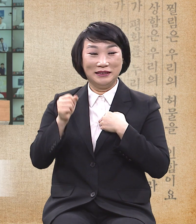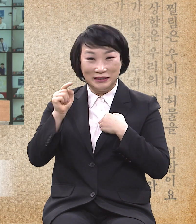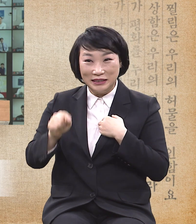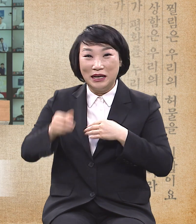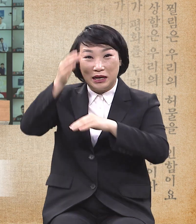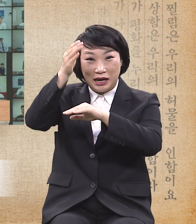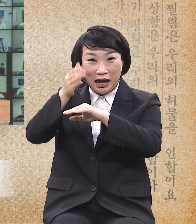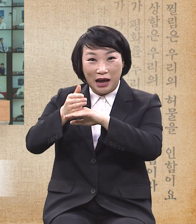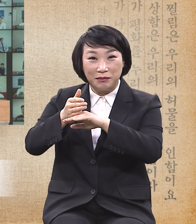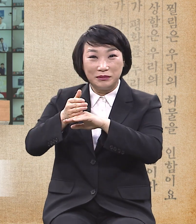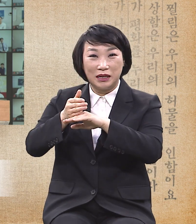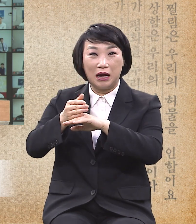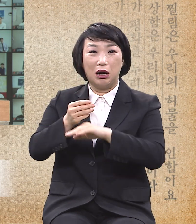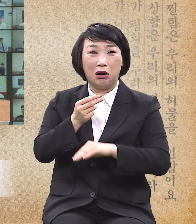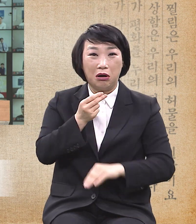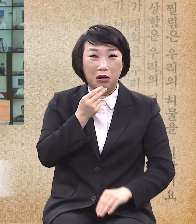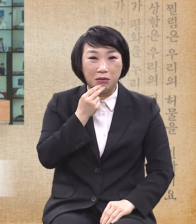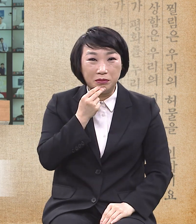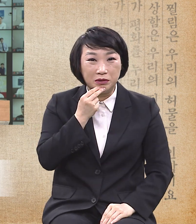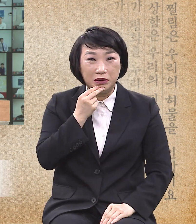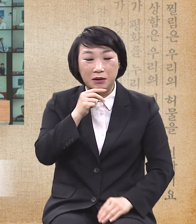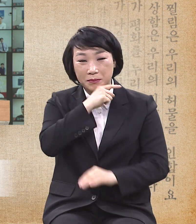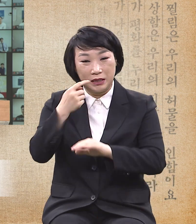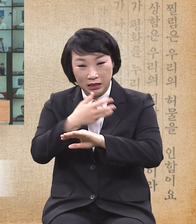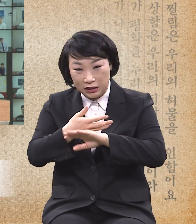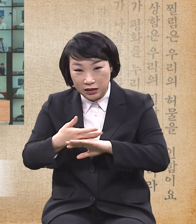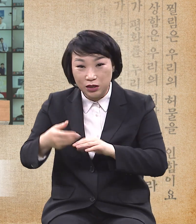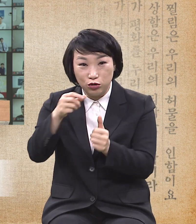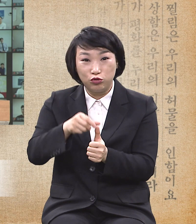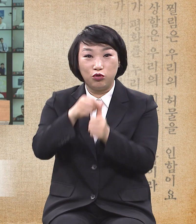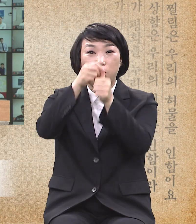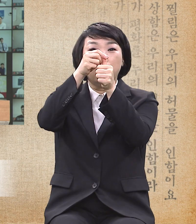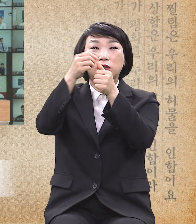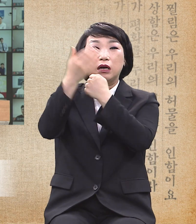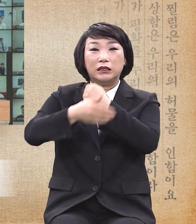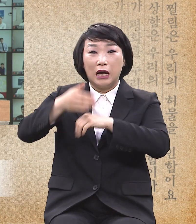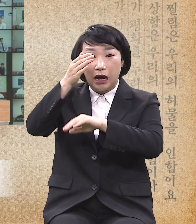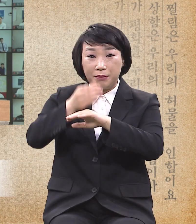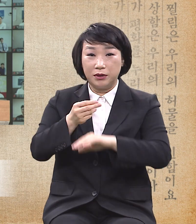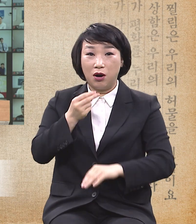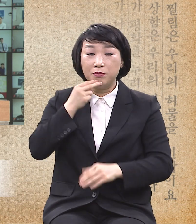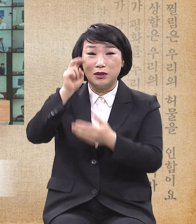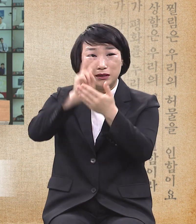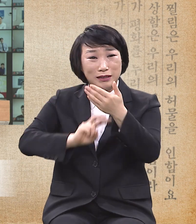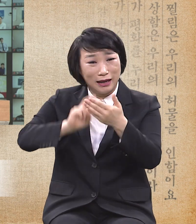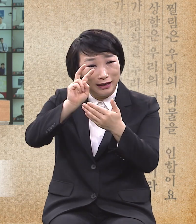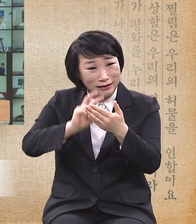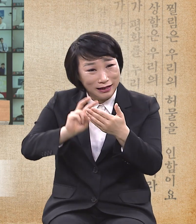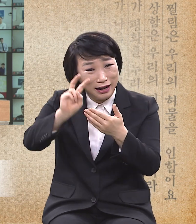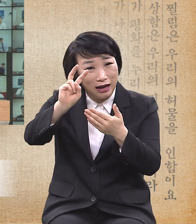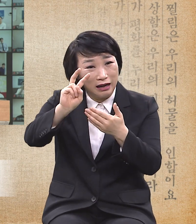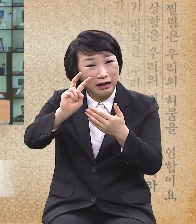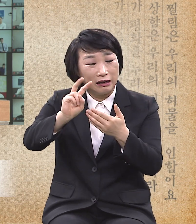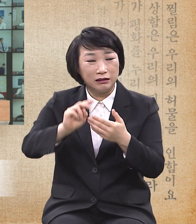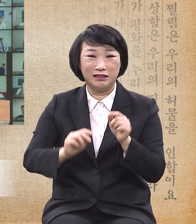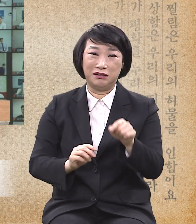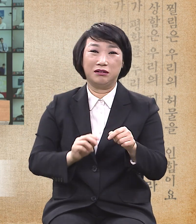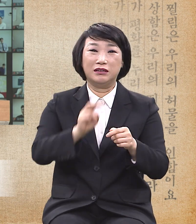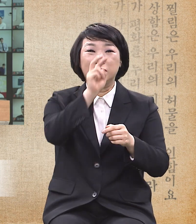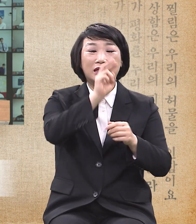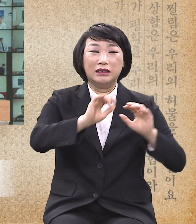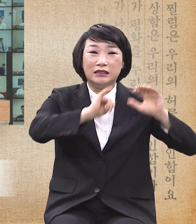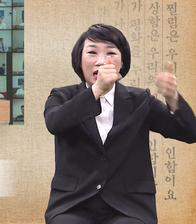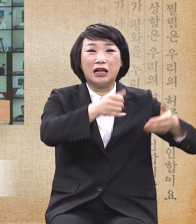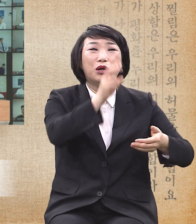그 감사 없는 피 흘리신 구원의 은혜 감사 없는 찬양 세상 노래와